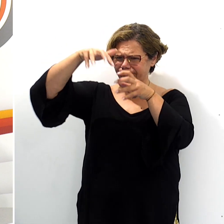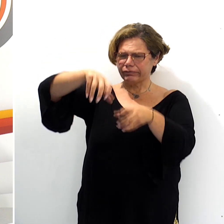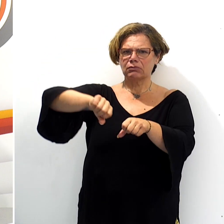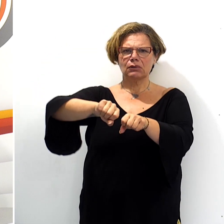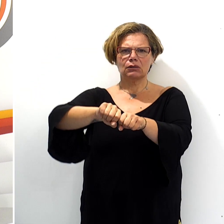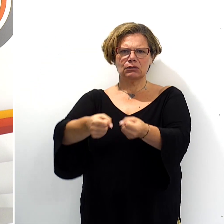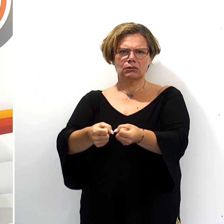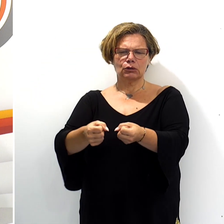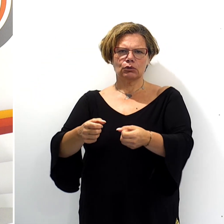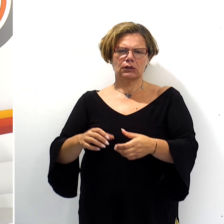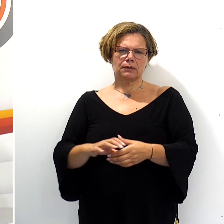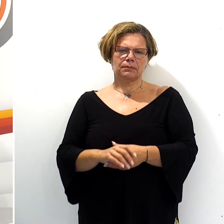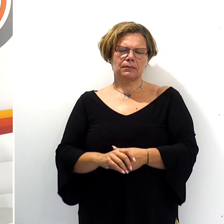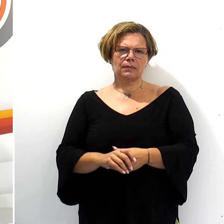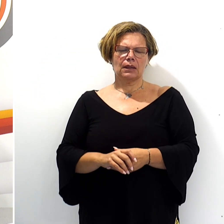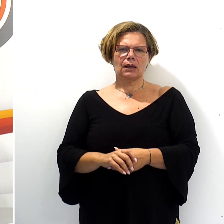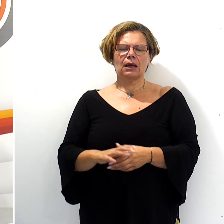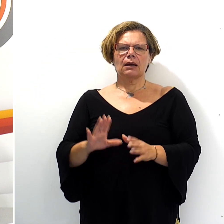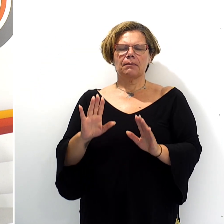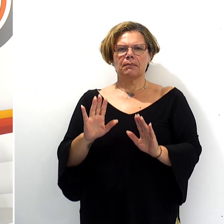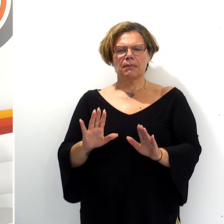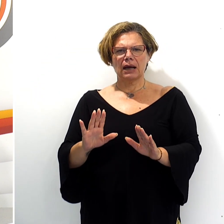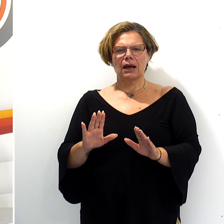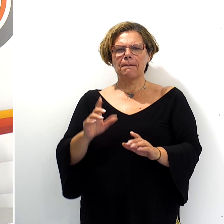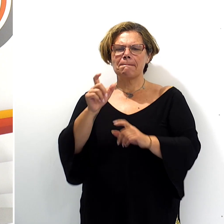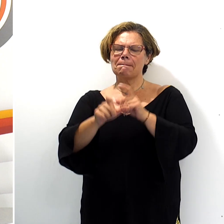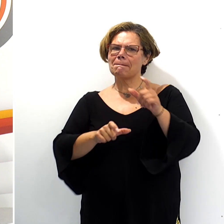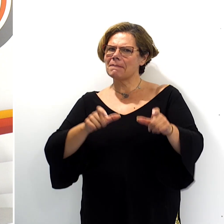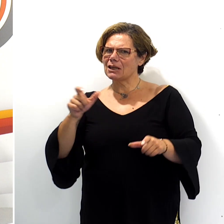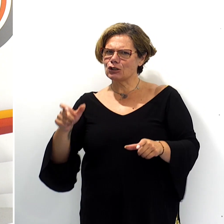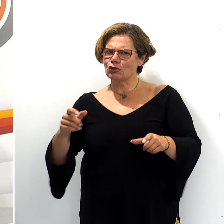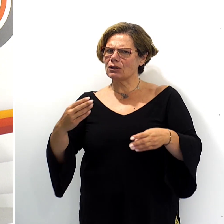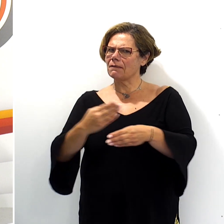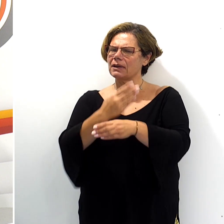terriccio non si segnalano per il momento danni a